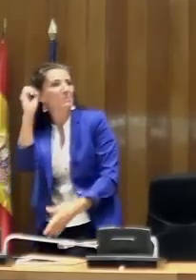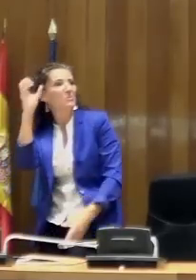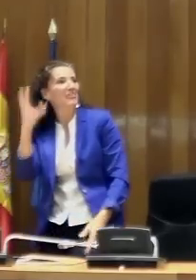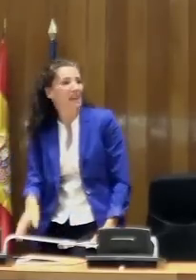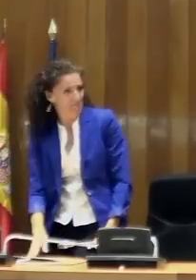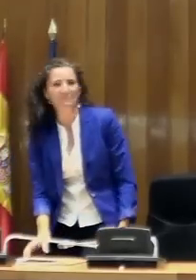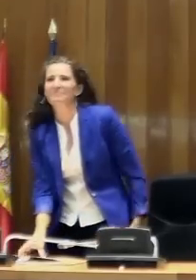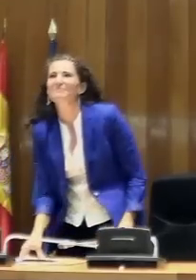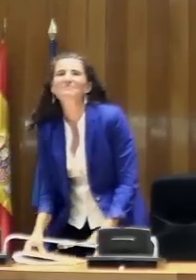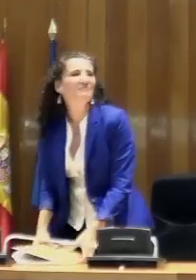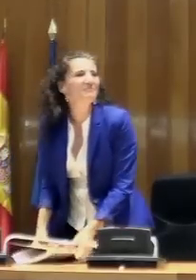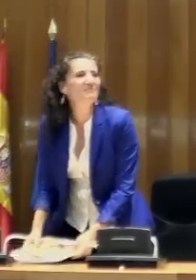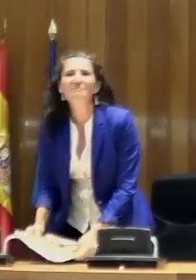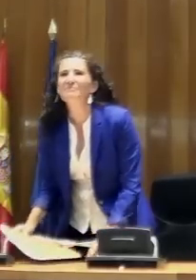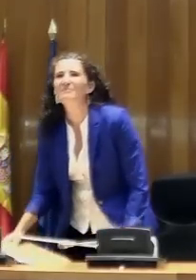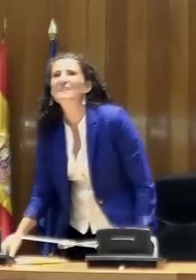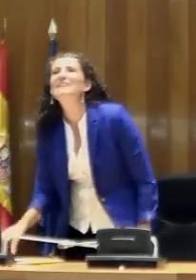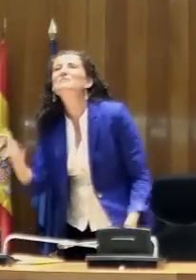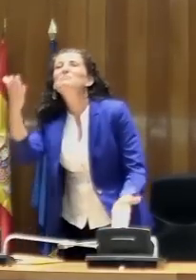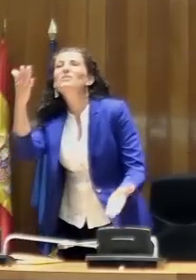Damos paso a la primera ponencia.